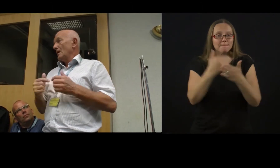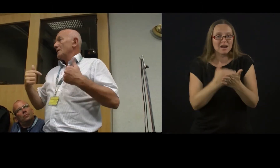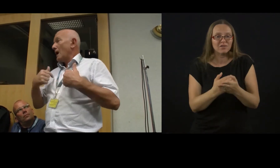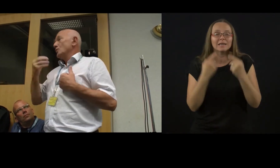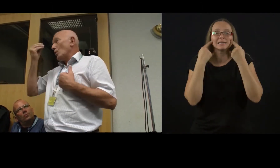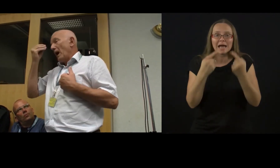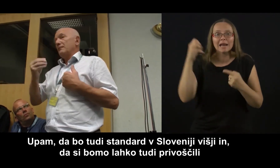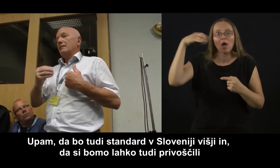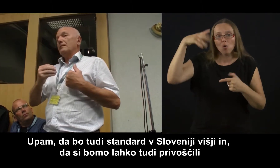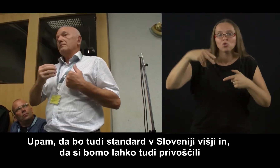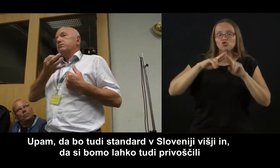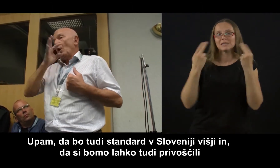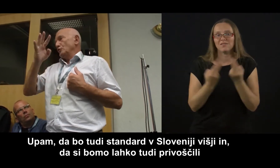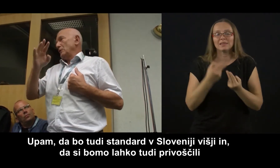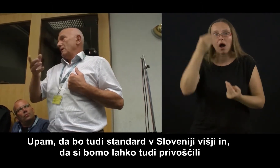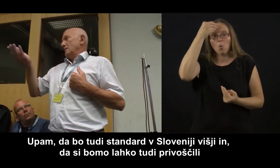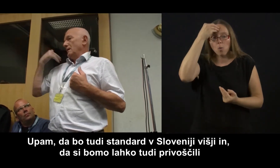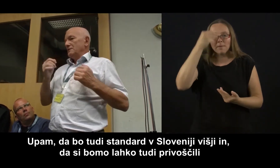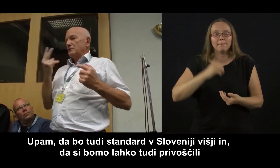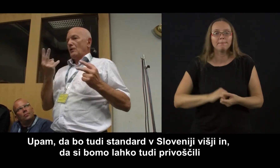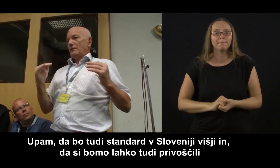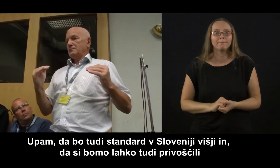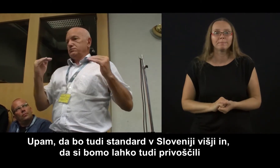sveta. Upam,